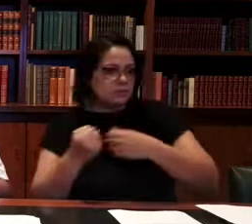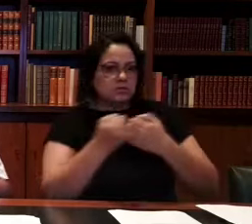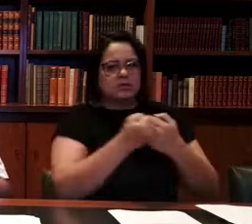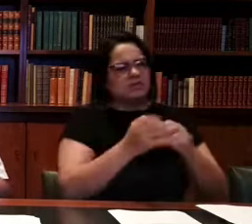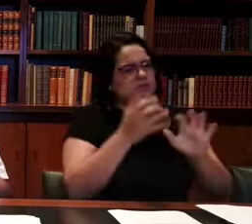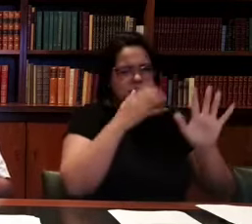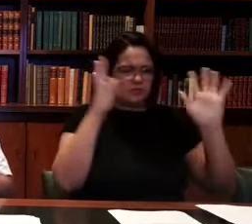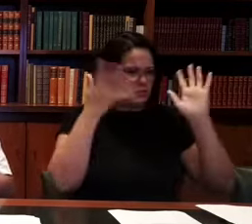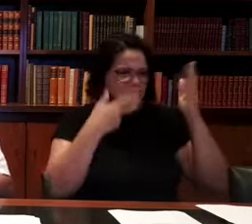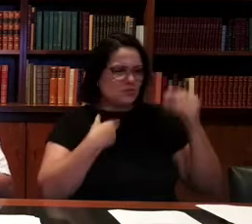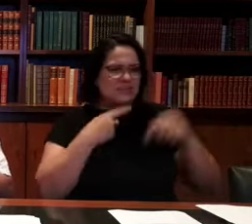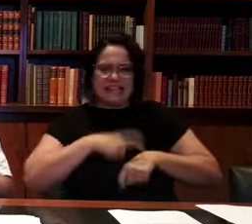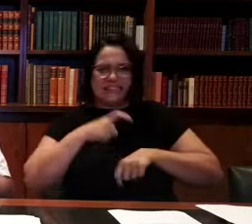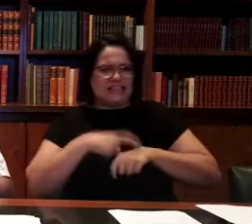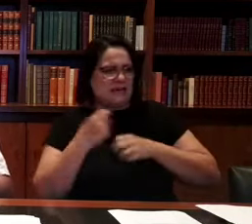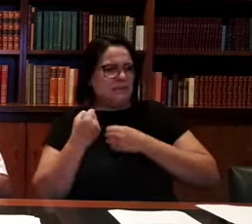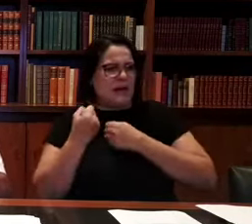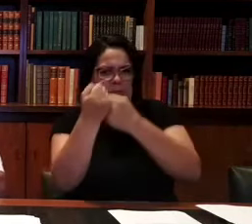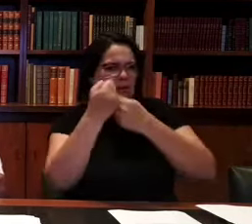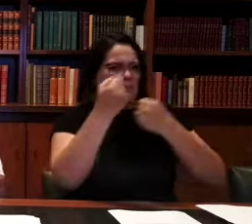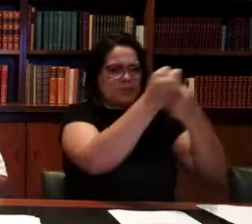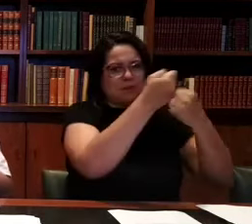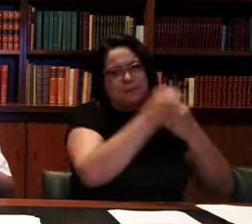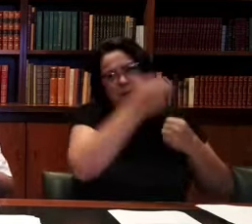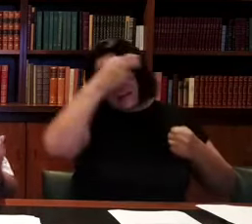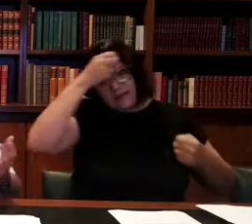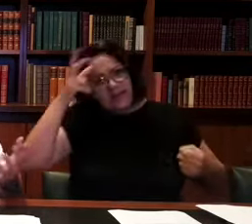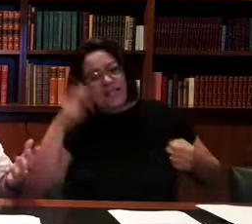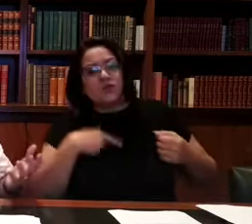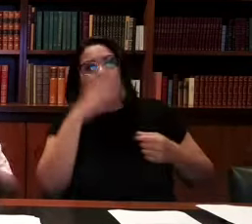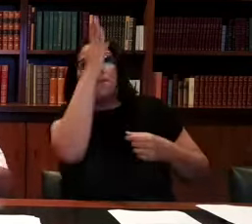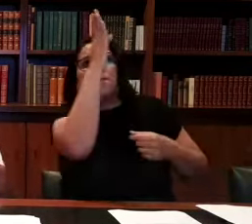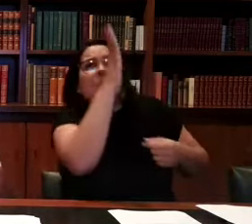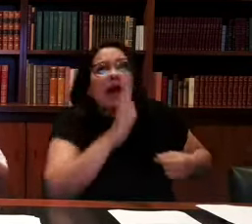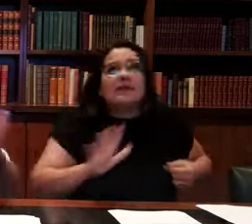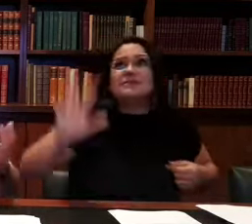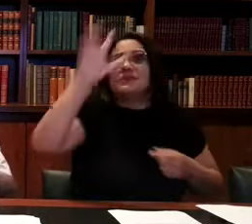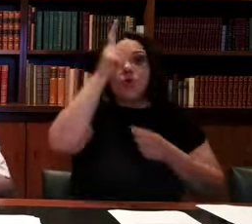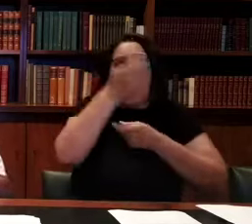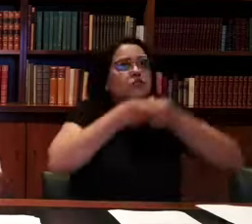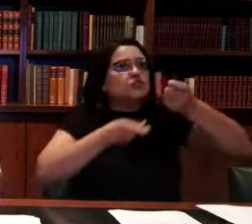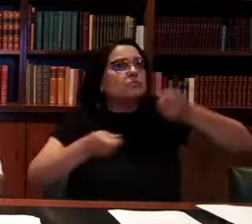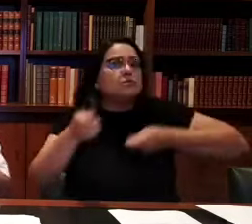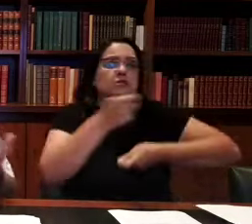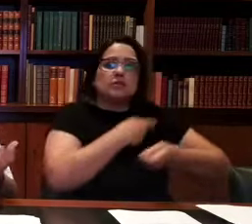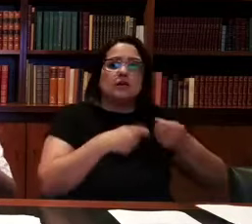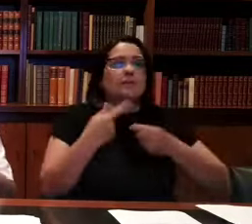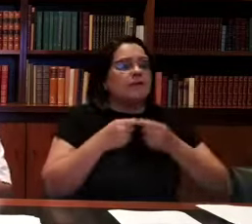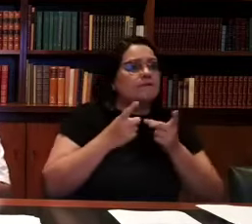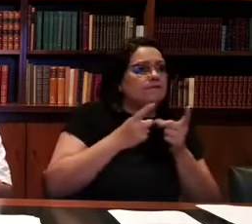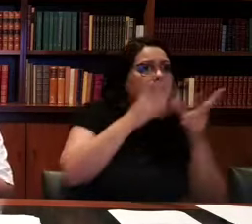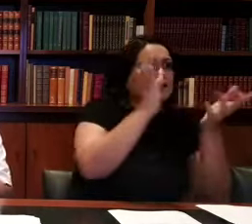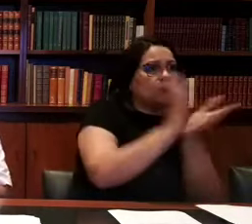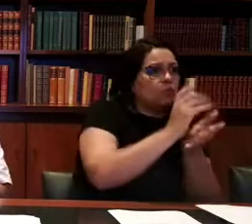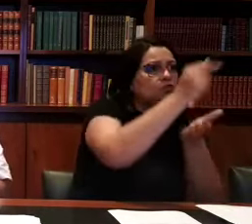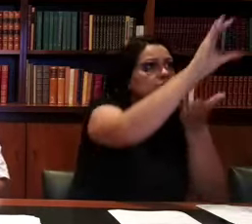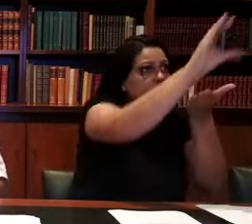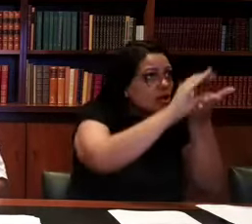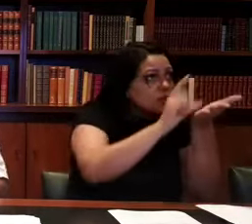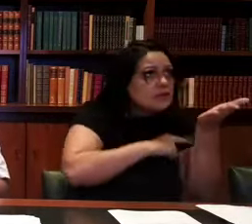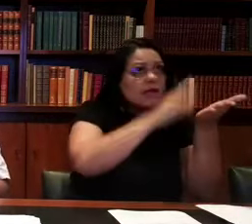país para administrar é uma não é fácil é os problemas estamos aqui com o horrenda Brasil tirar dinheiro da onde tem não